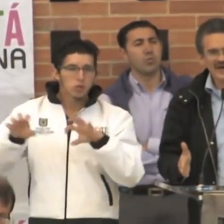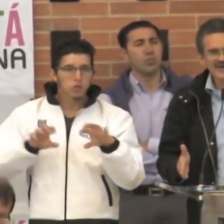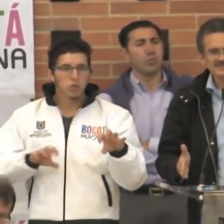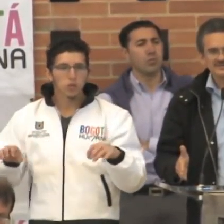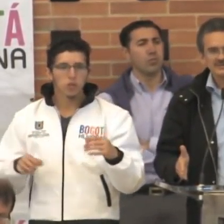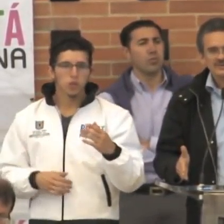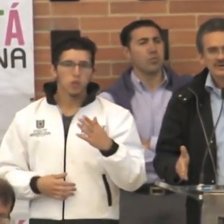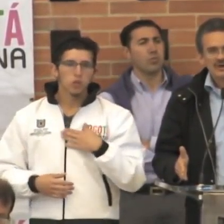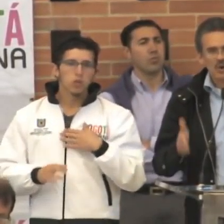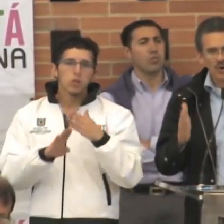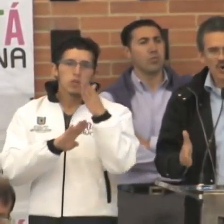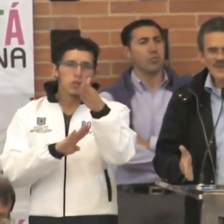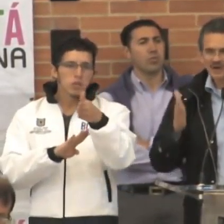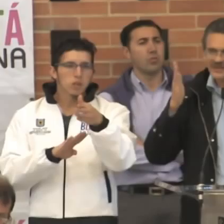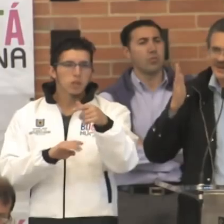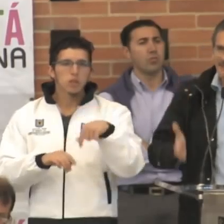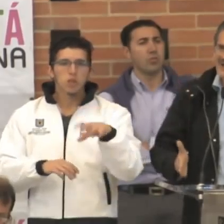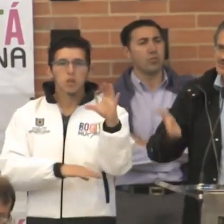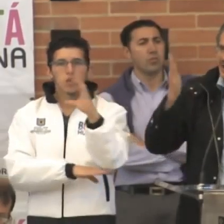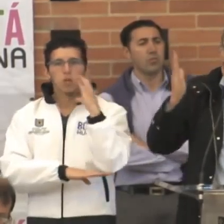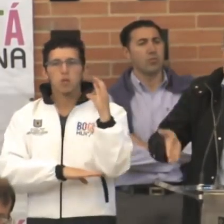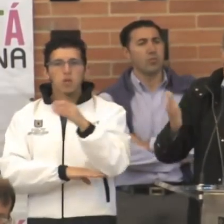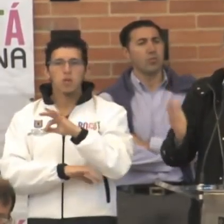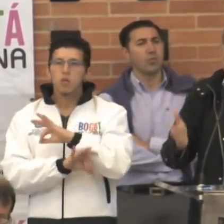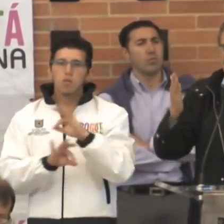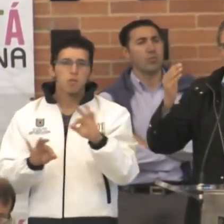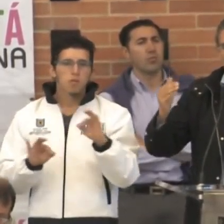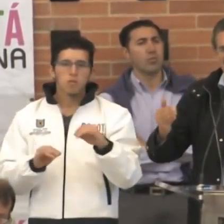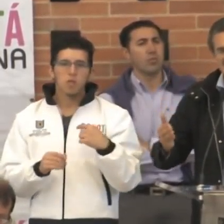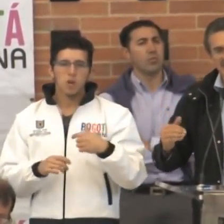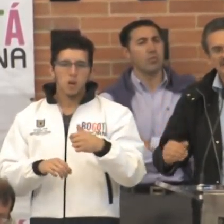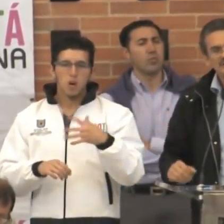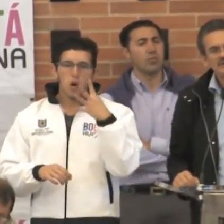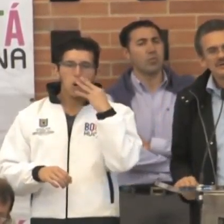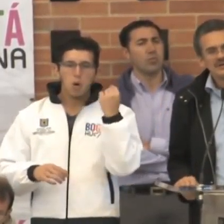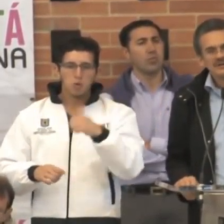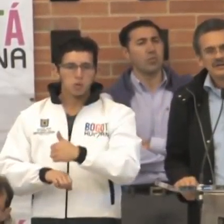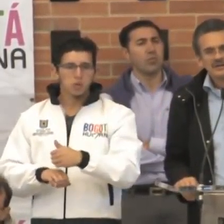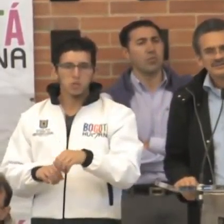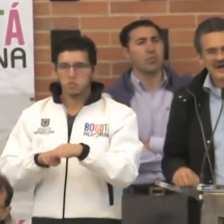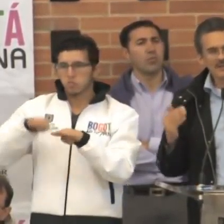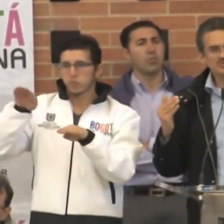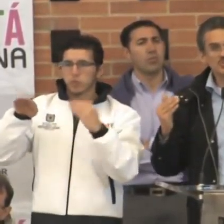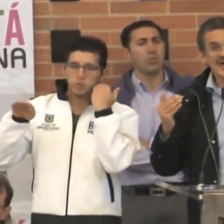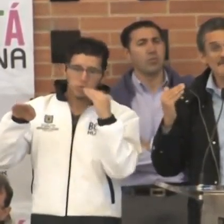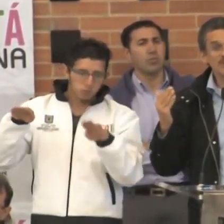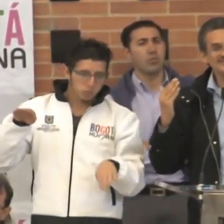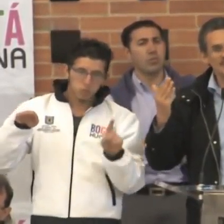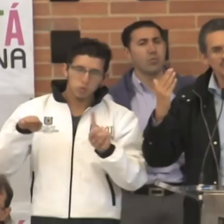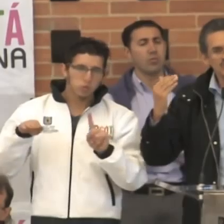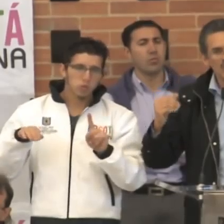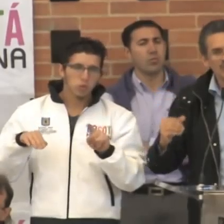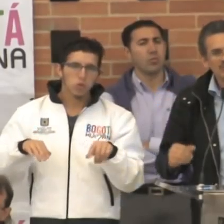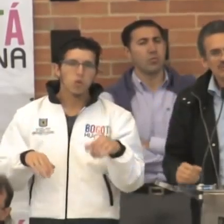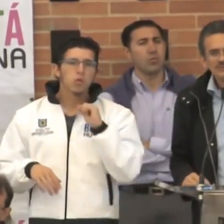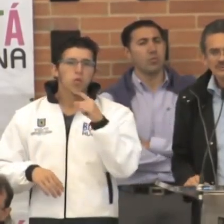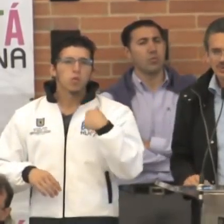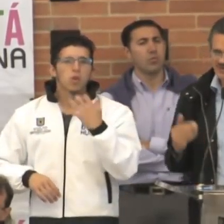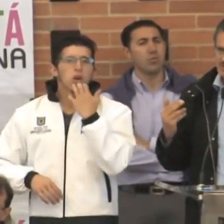Nuestra meta es Colombia no tendrá más una cultura machisma machista. Daremos un ejemplo ante el